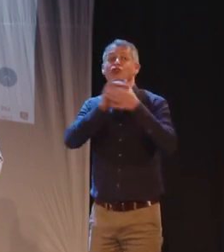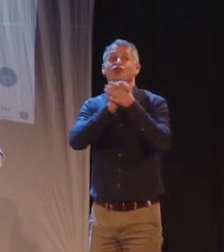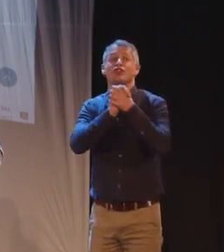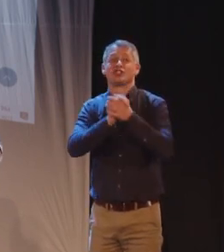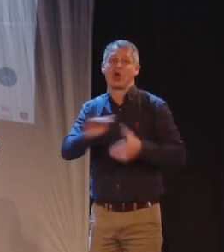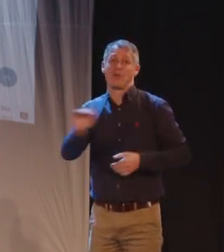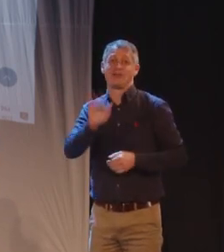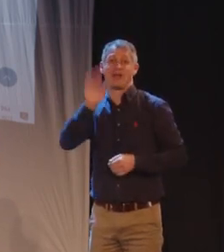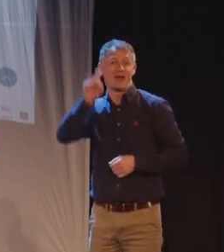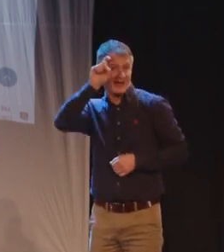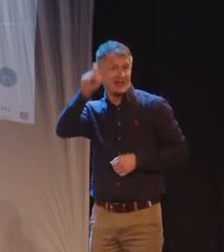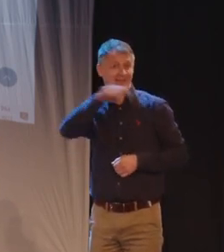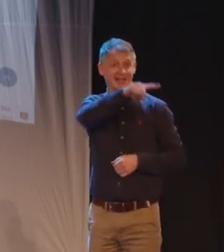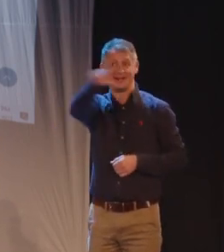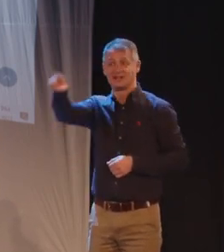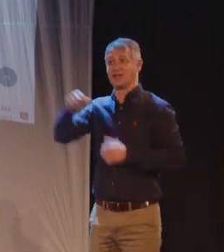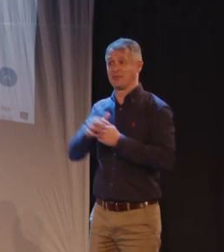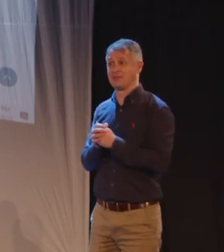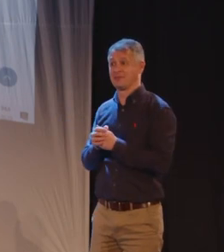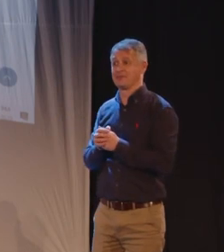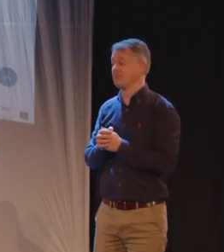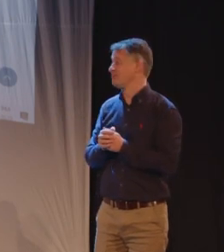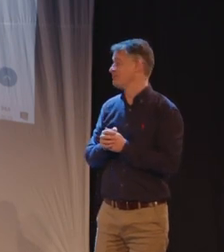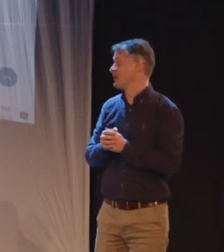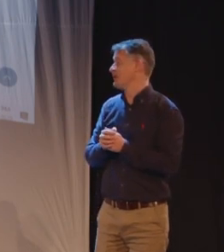să aibă încredere în ei, că viața